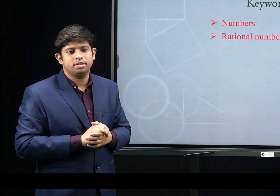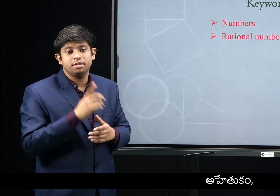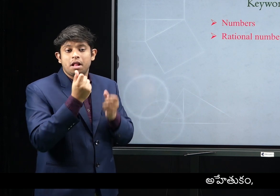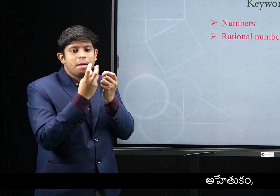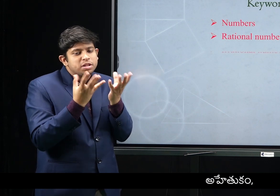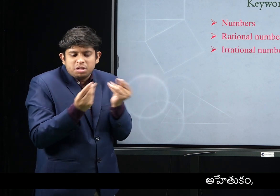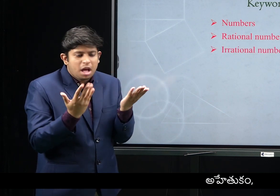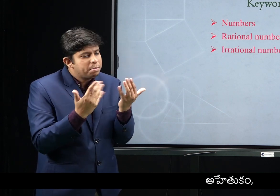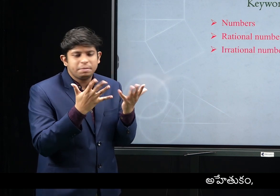అహేతుకం,